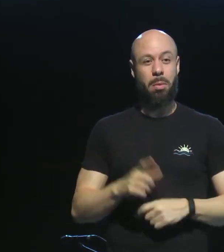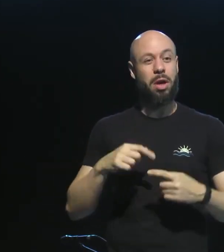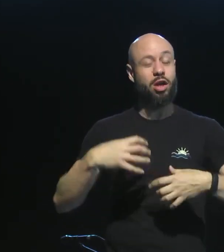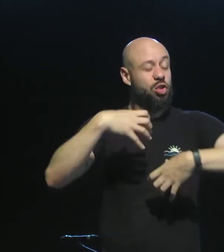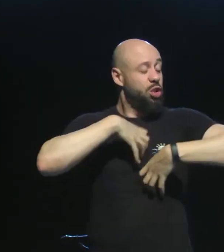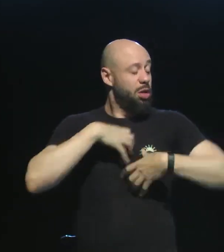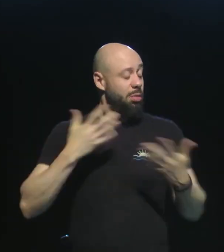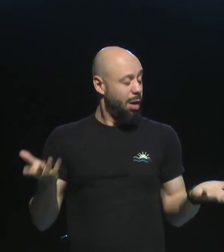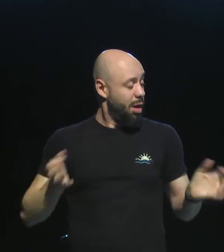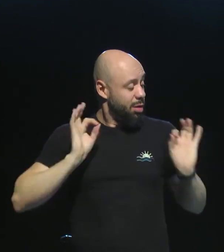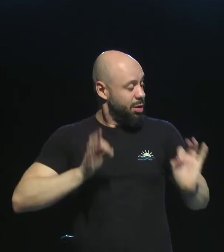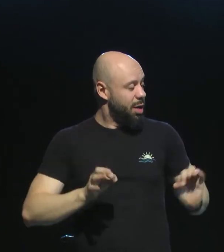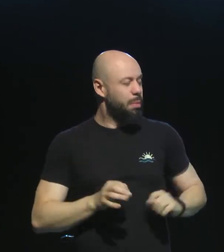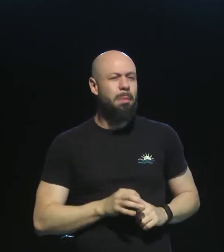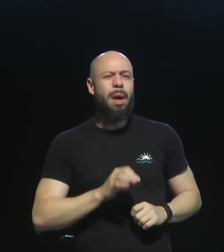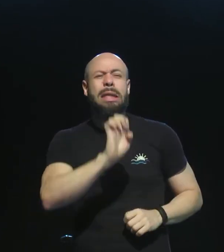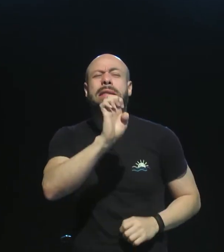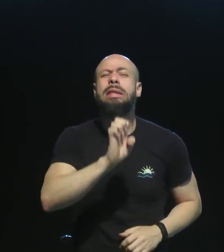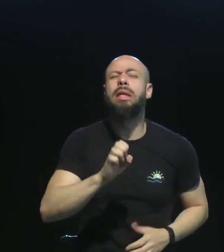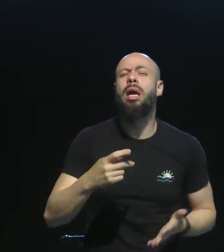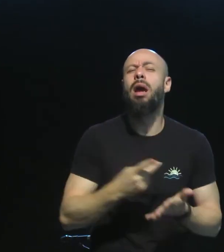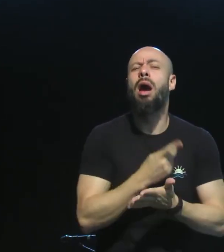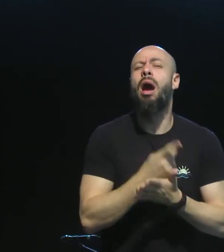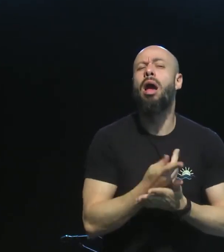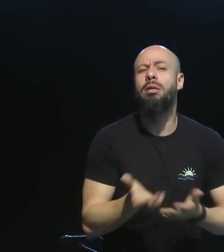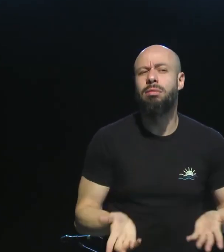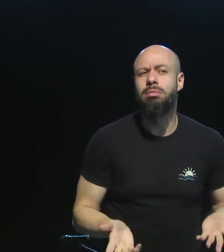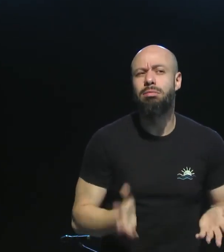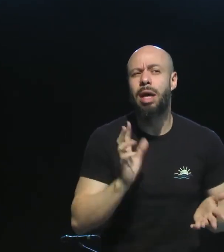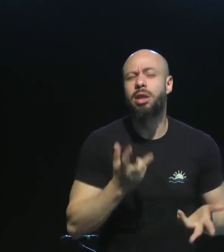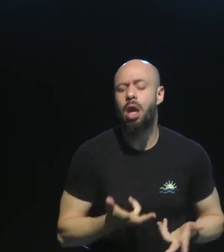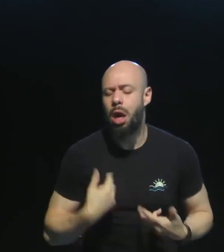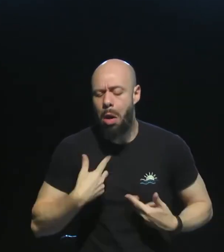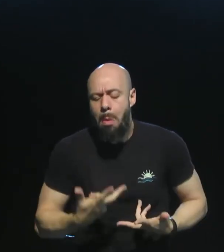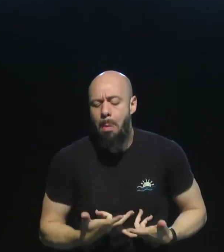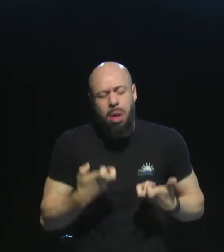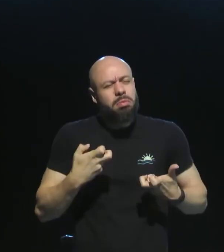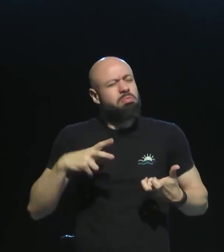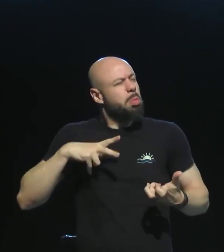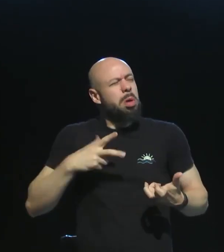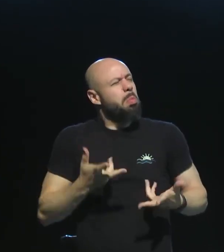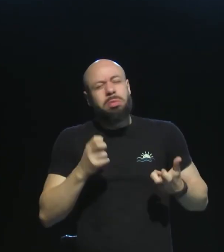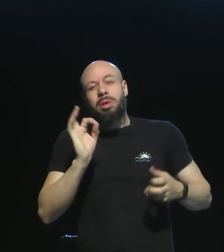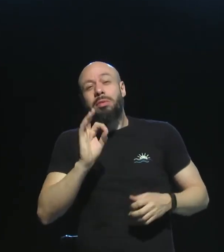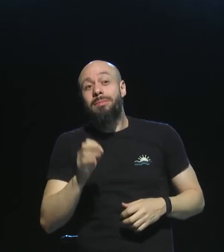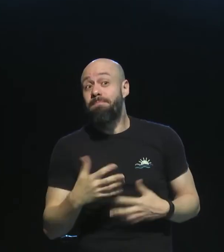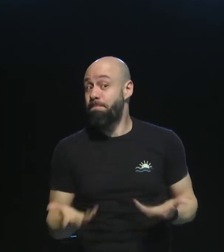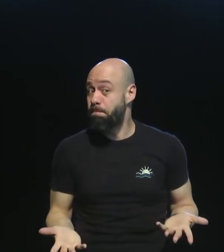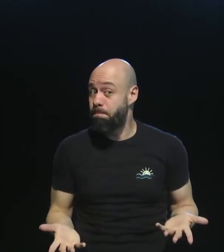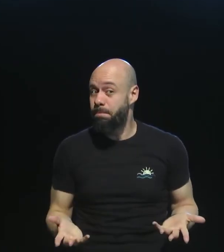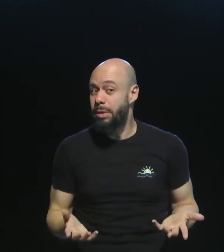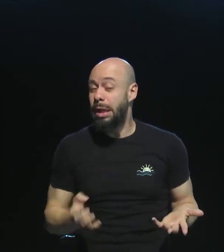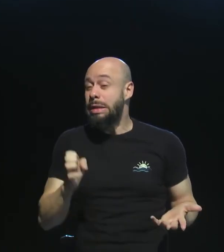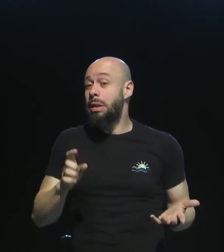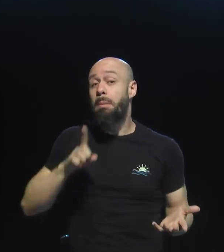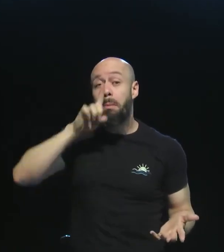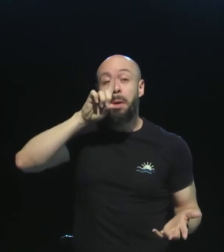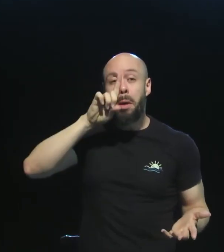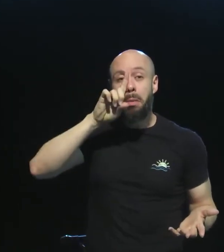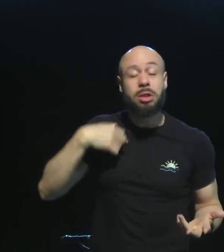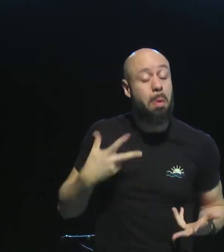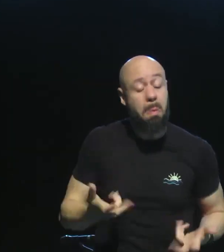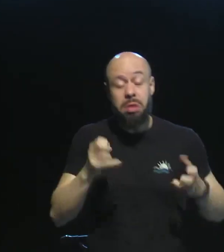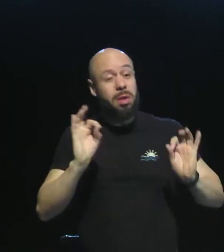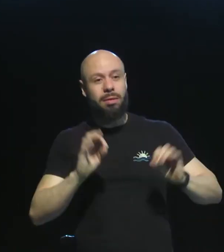E se for um erro? E se for um perigo? Ah, mas para